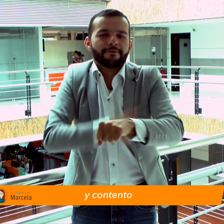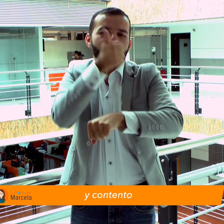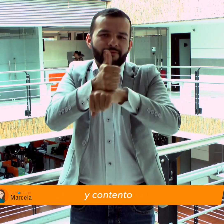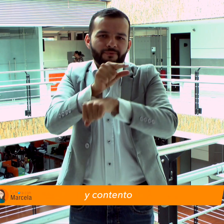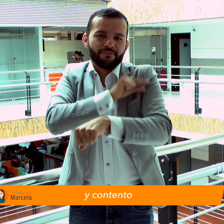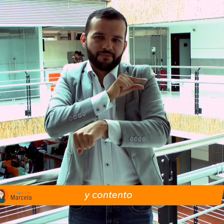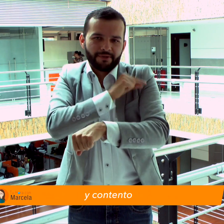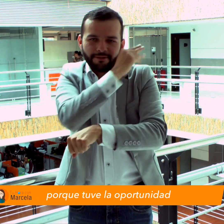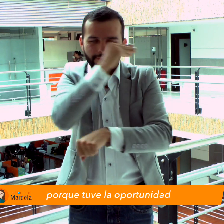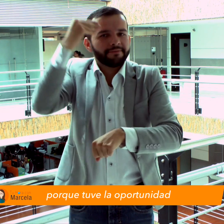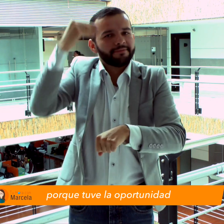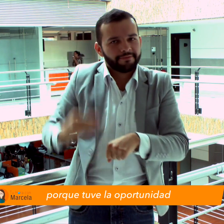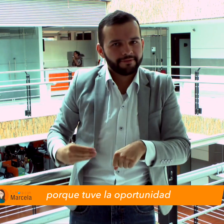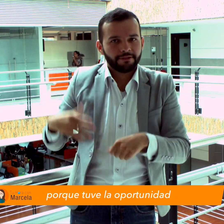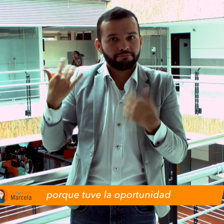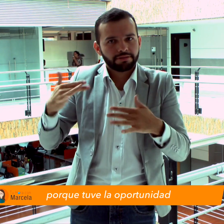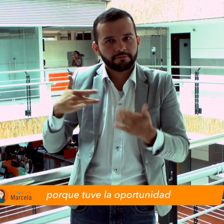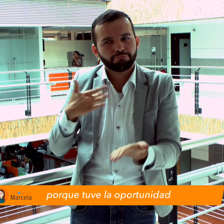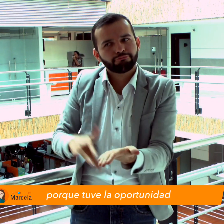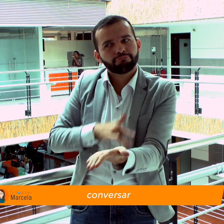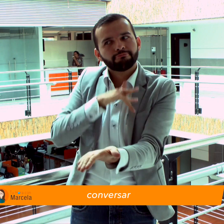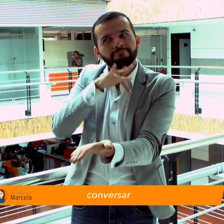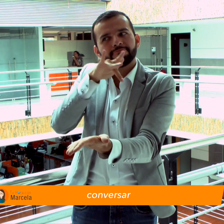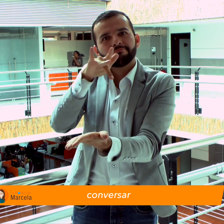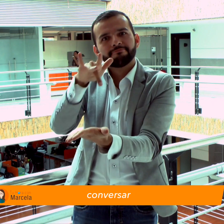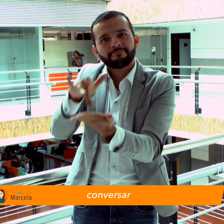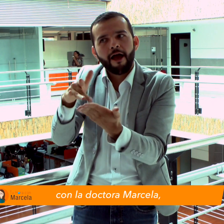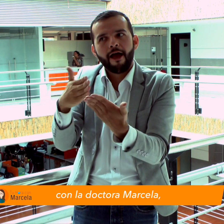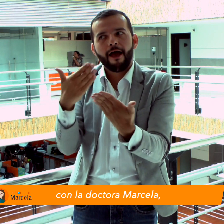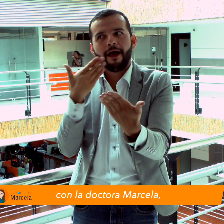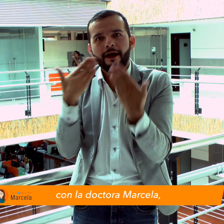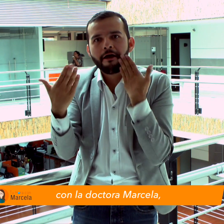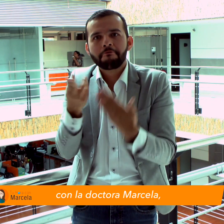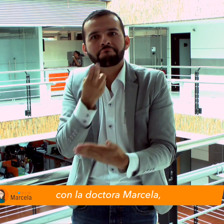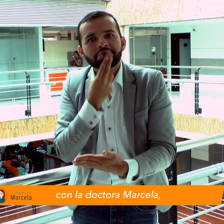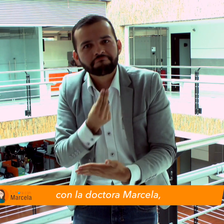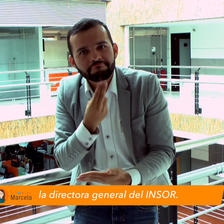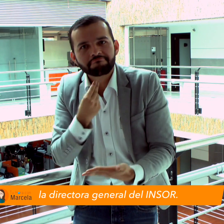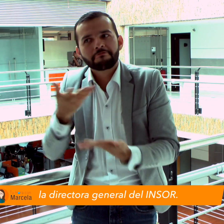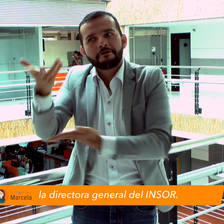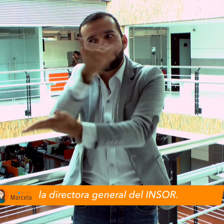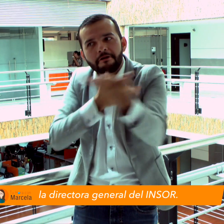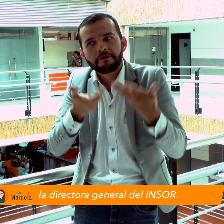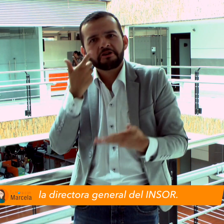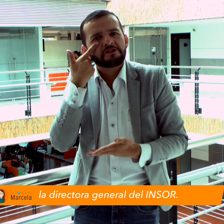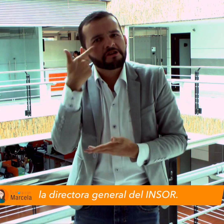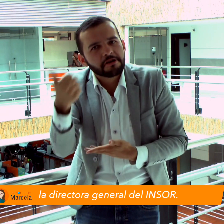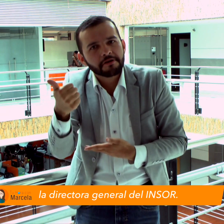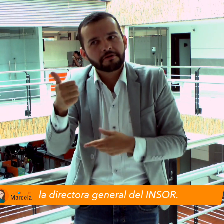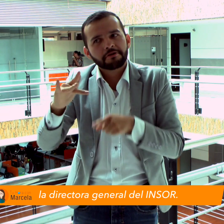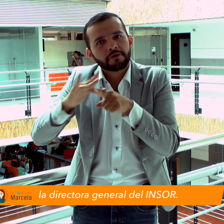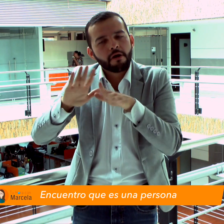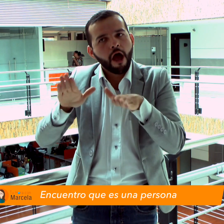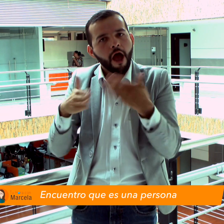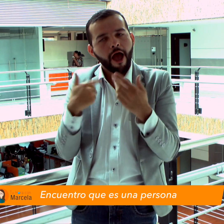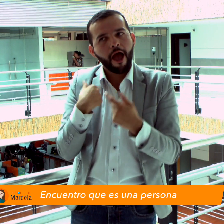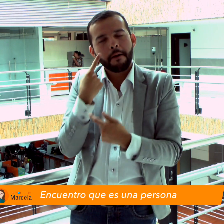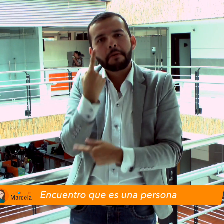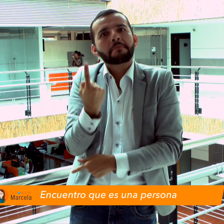y contento porque tuve la oportunidad de conversar con la doctora Marcela, la directora general del INSOR, encuentro que es una